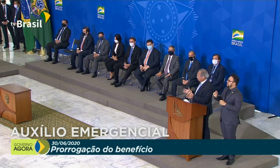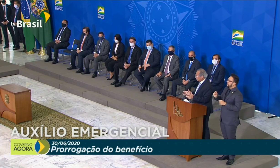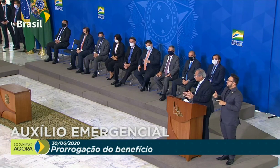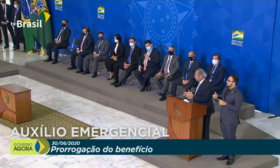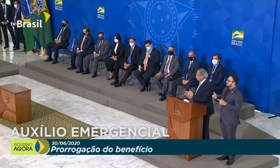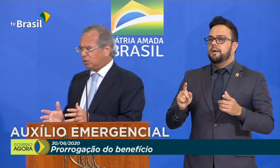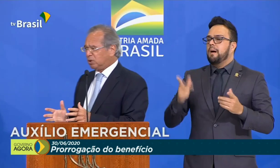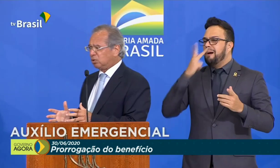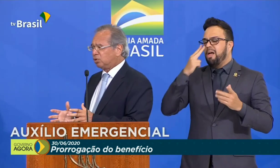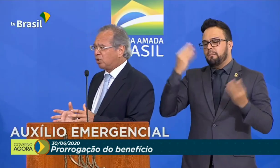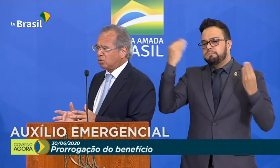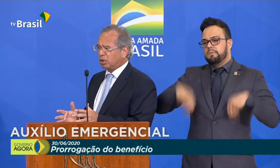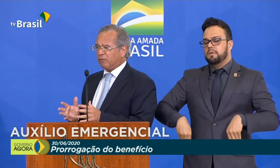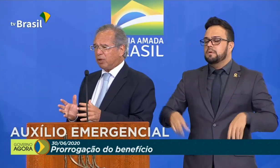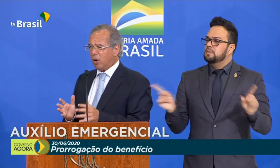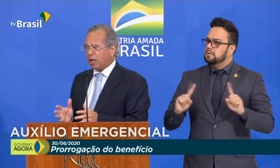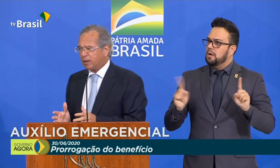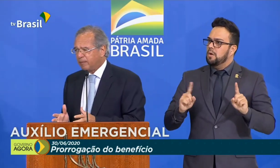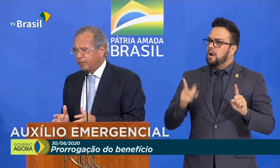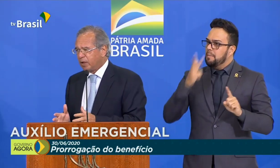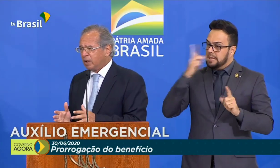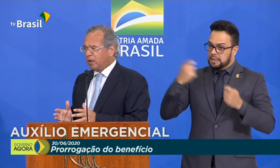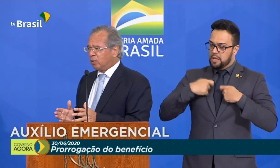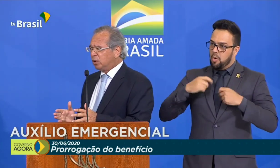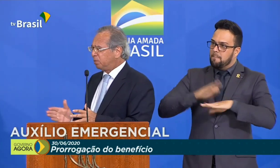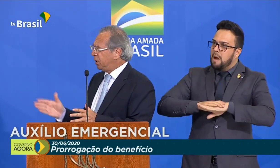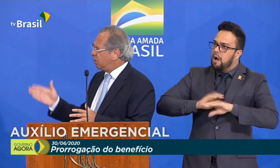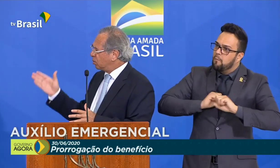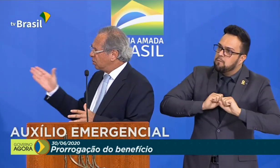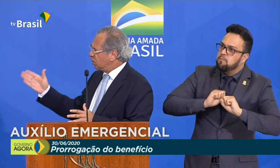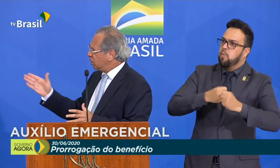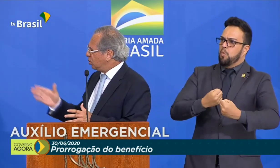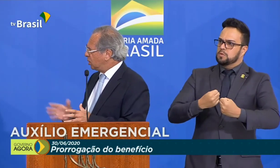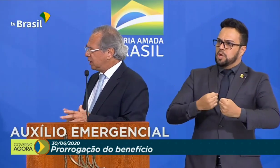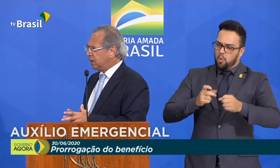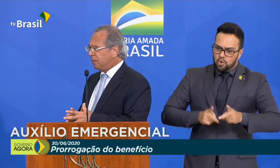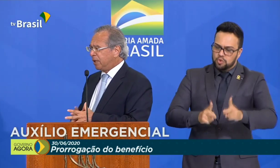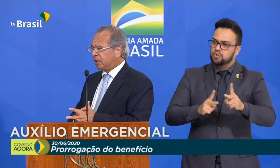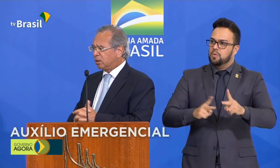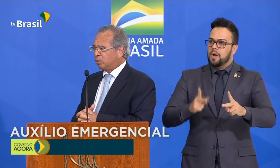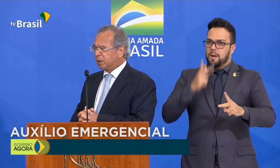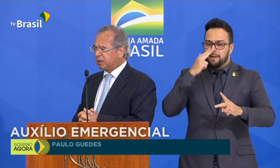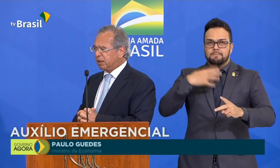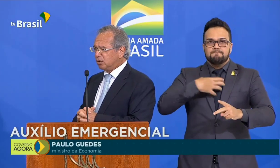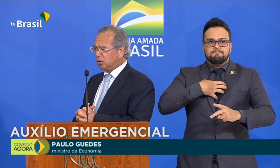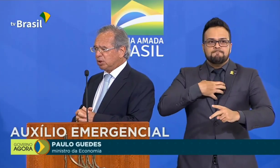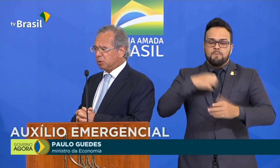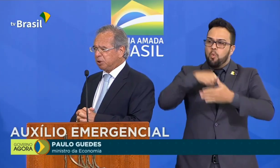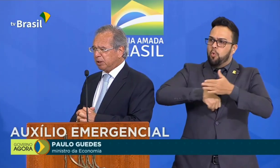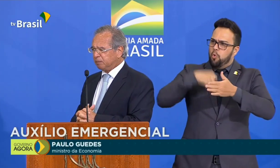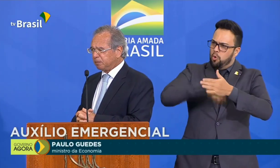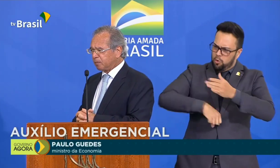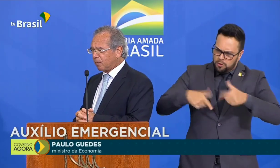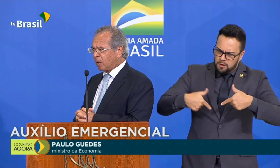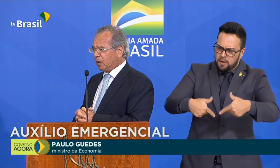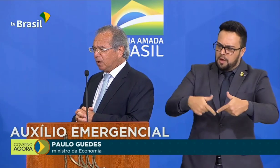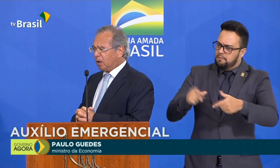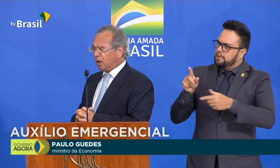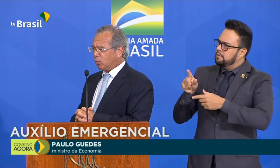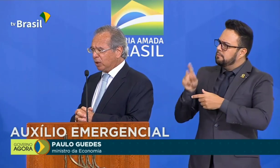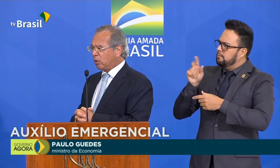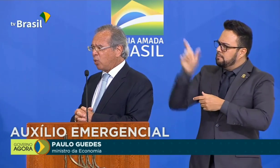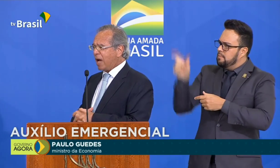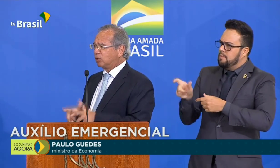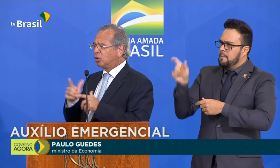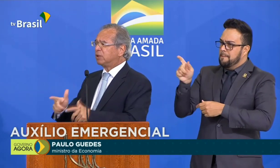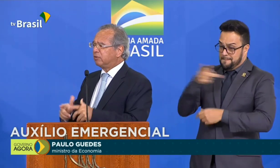desanimamos ou desistimos, isso só nos revigora. O espírito de luta e determinação do presidente nos inspira